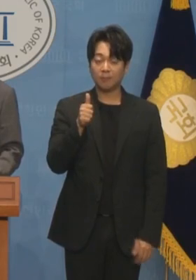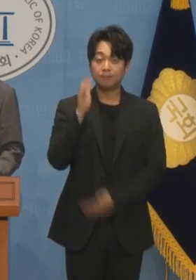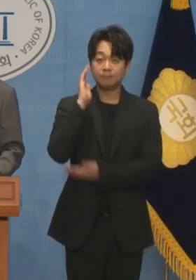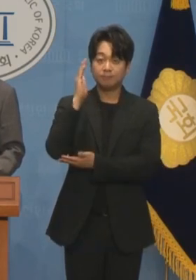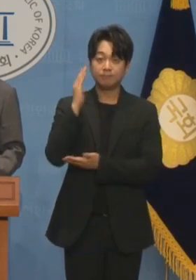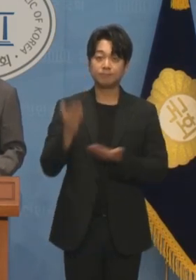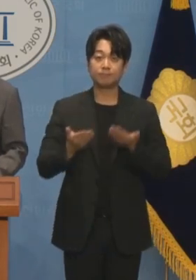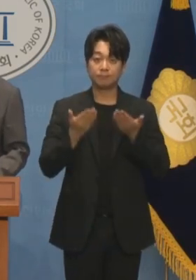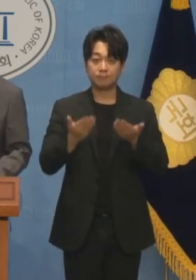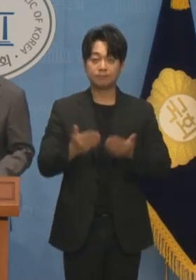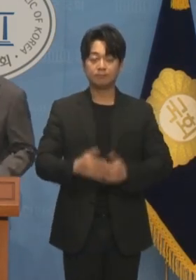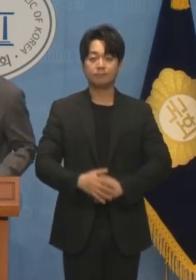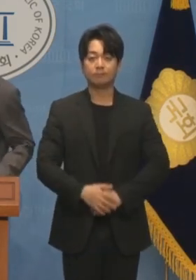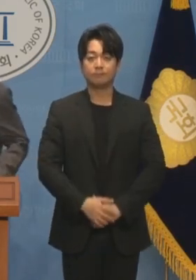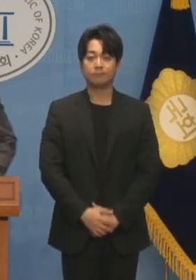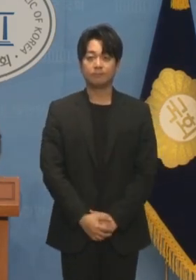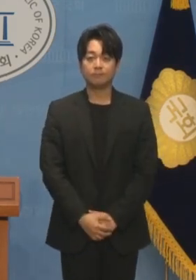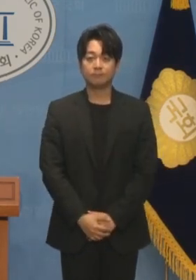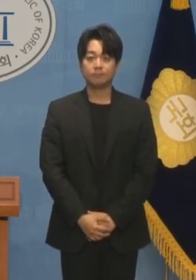기자회견으로 이어가도록 하겠습니다.